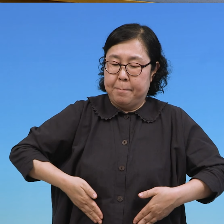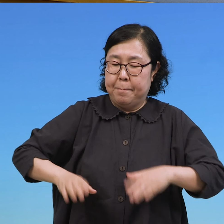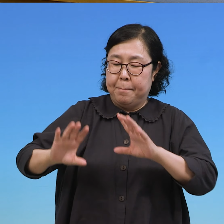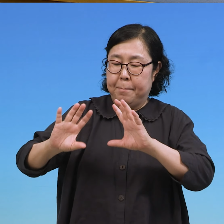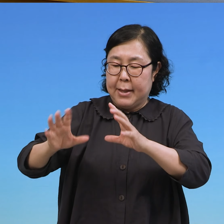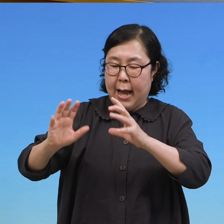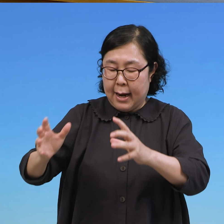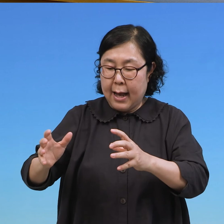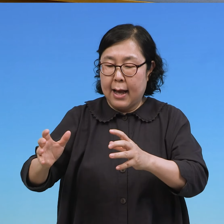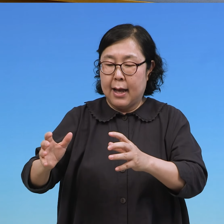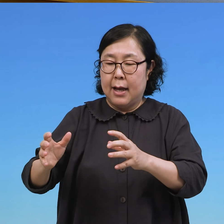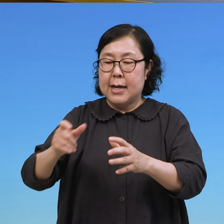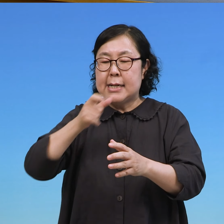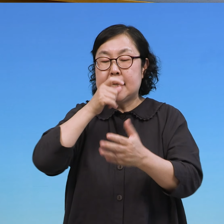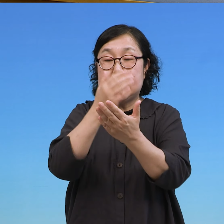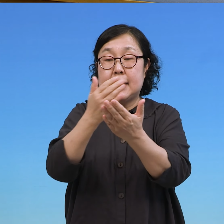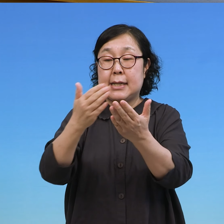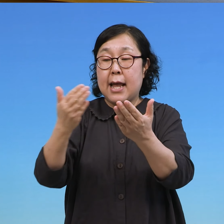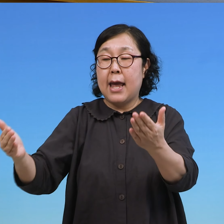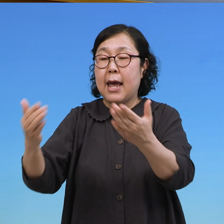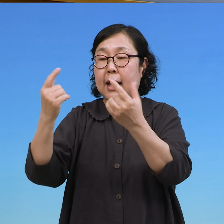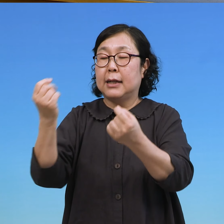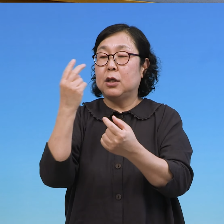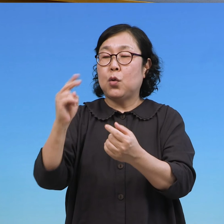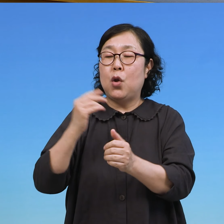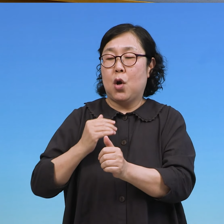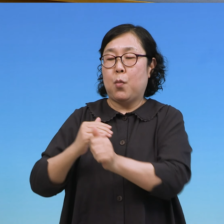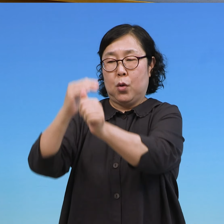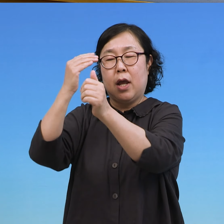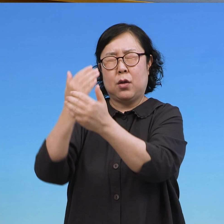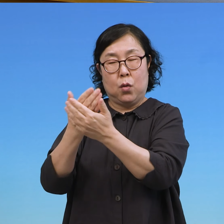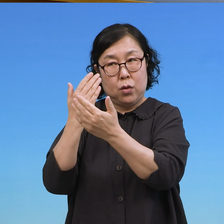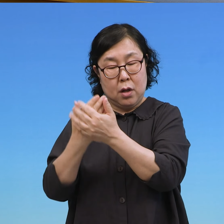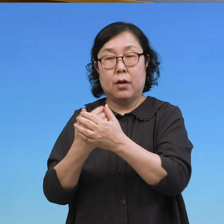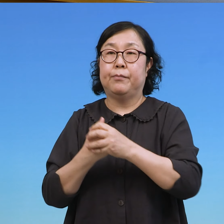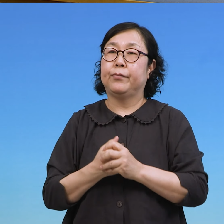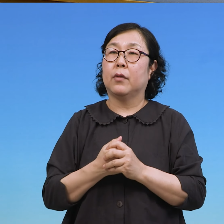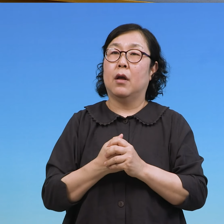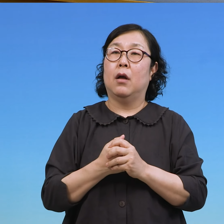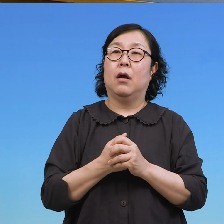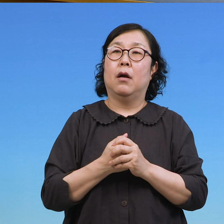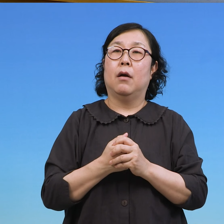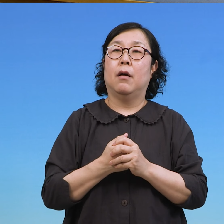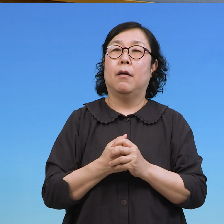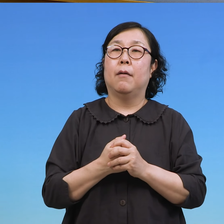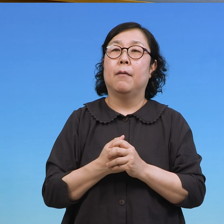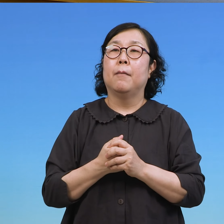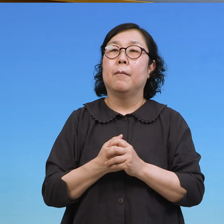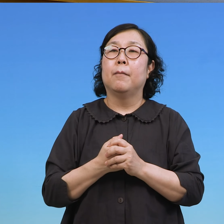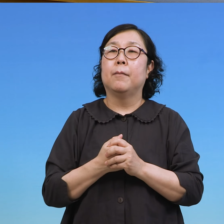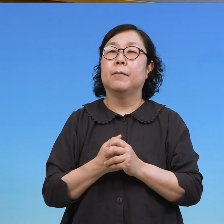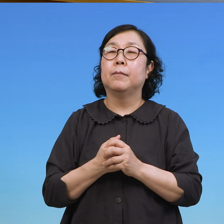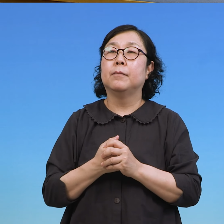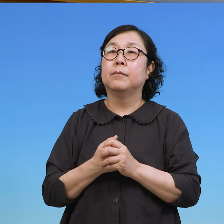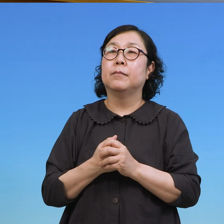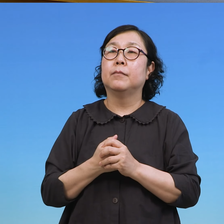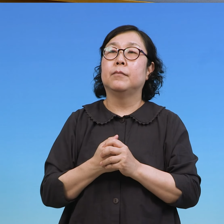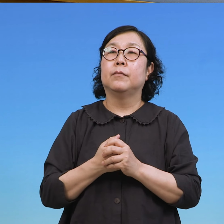같이 돌려보내소서. 이 돌려보내소서 하니까 이게 좀 뭐 눈치가 또 생기지